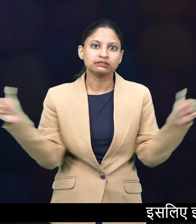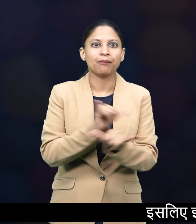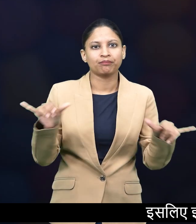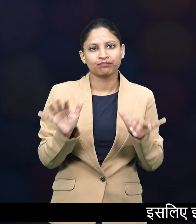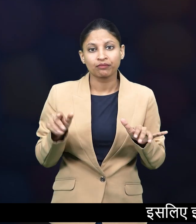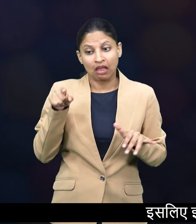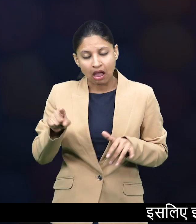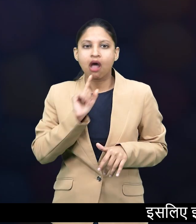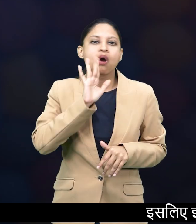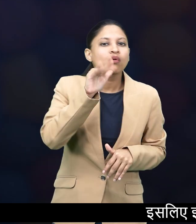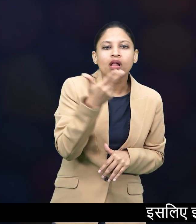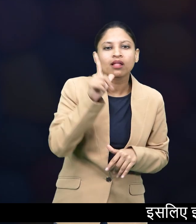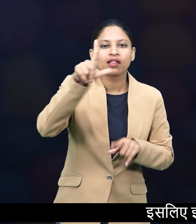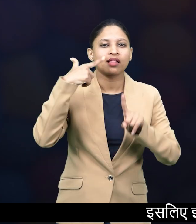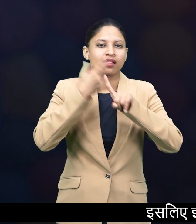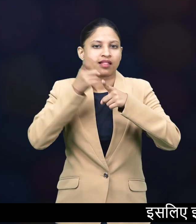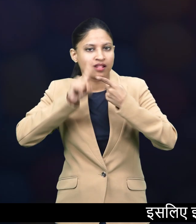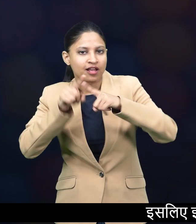है।